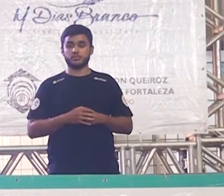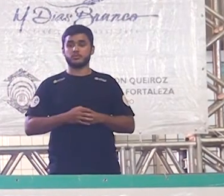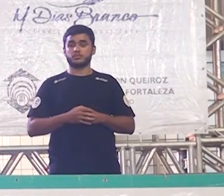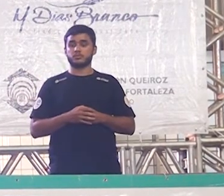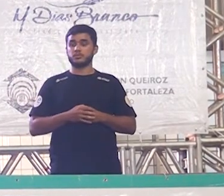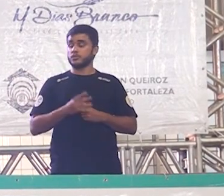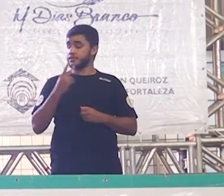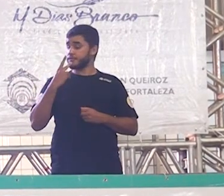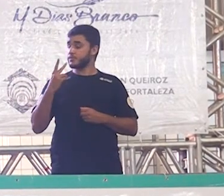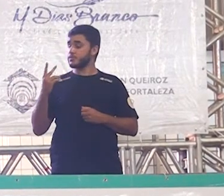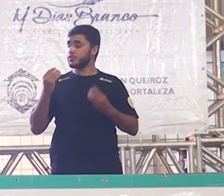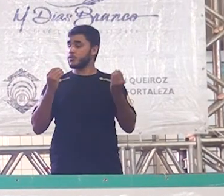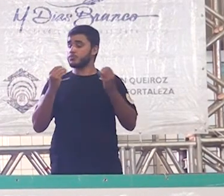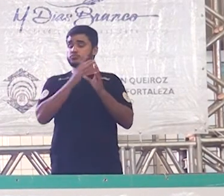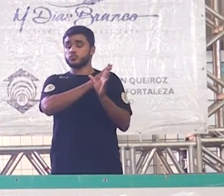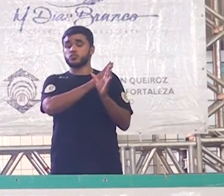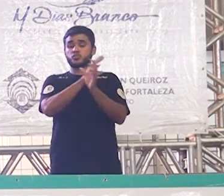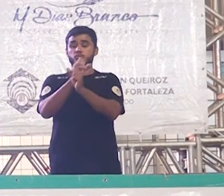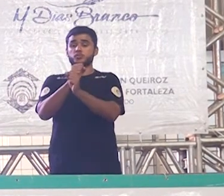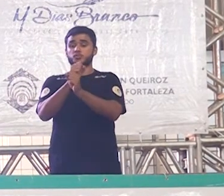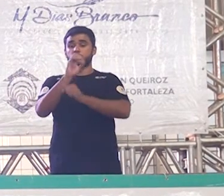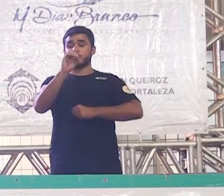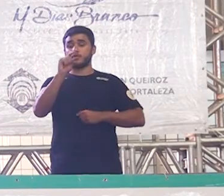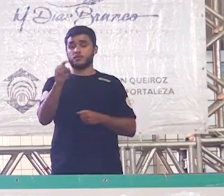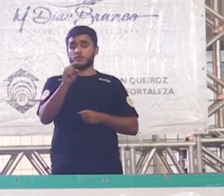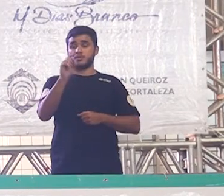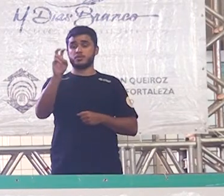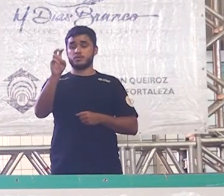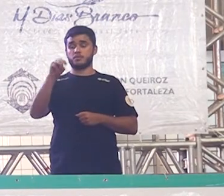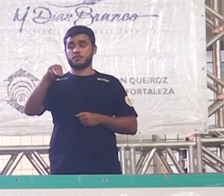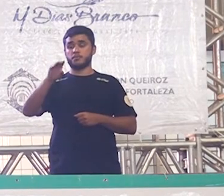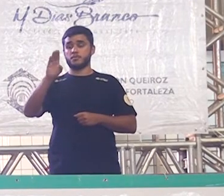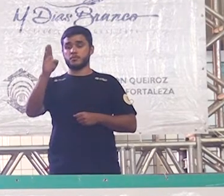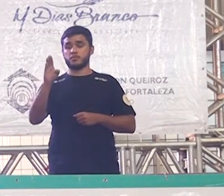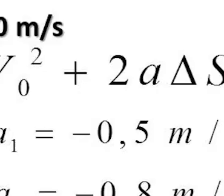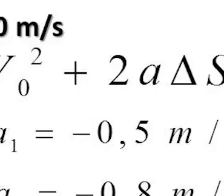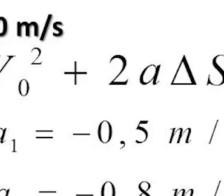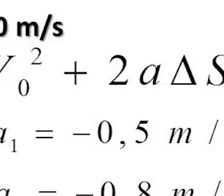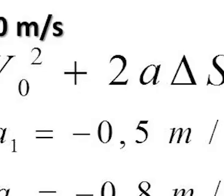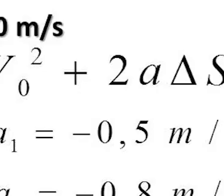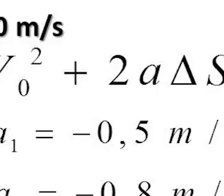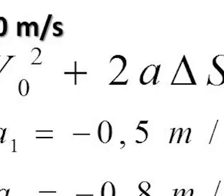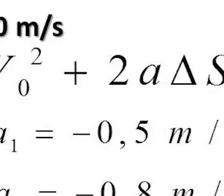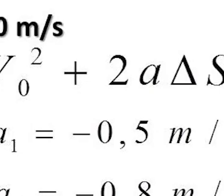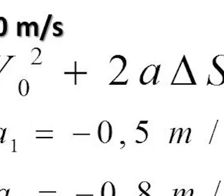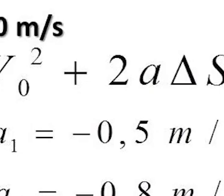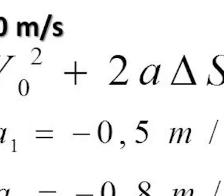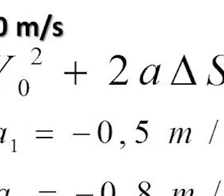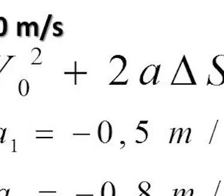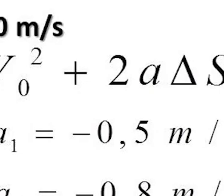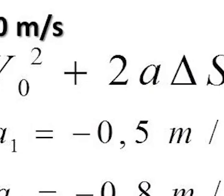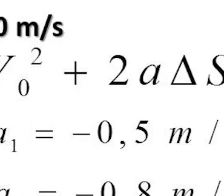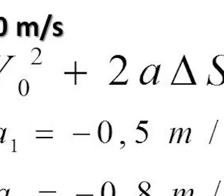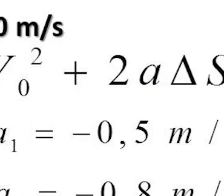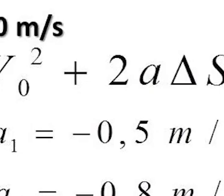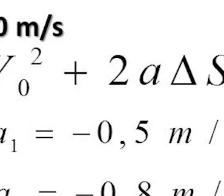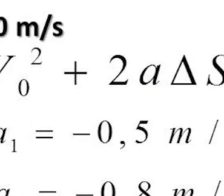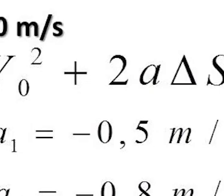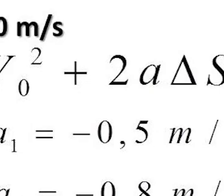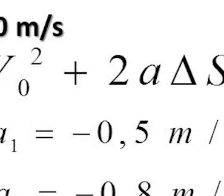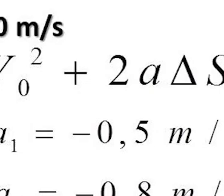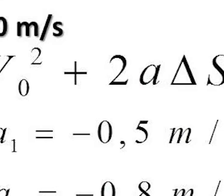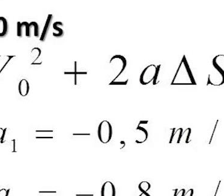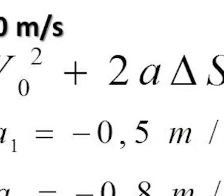por segundo ao quadrado. 200 ao quadrado é 400, 2 vezes 400, 800, você vai fazer